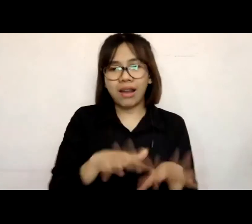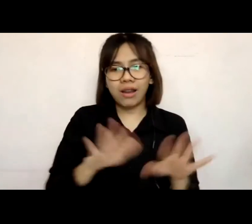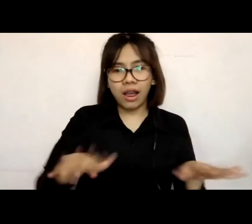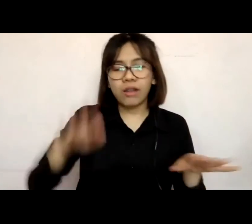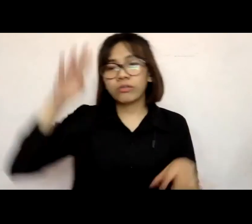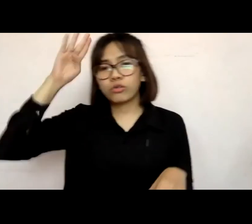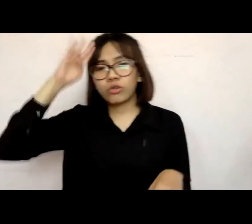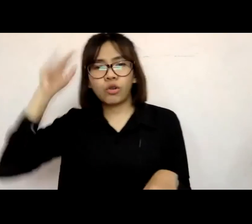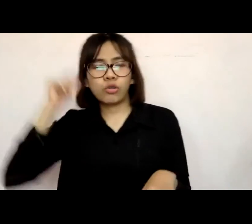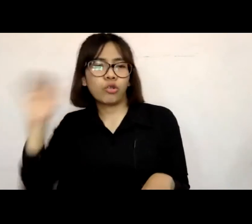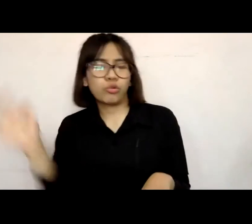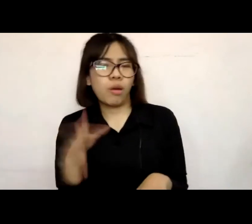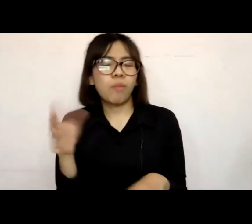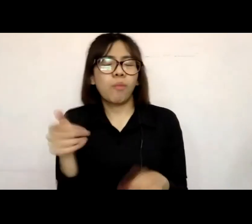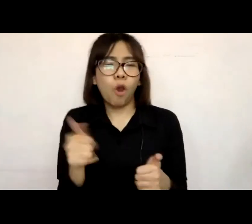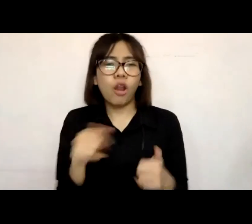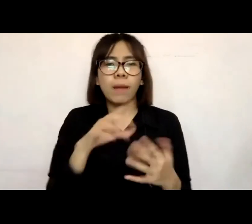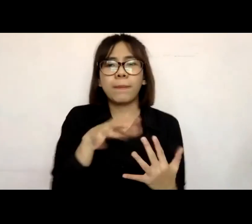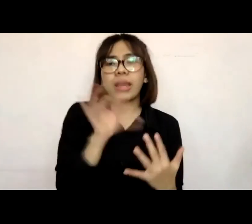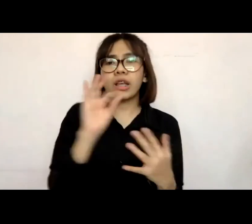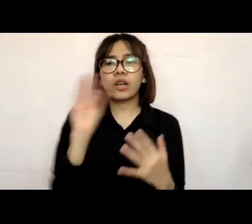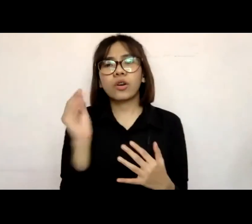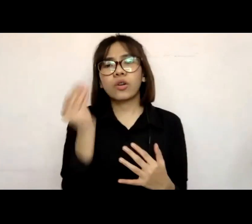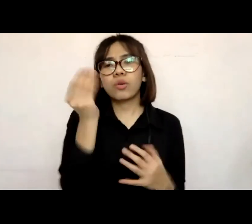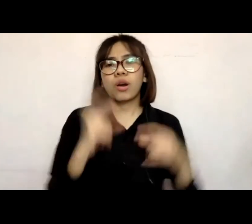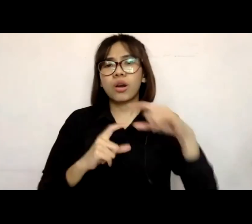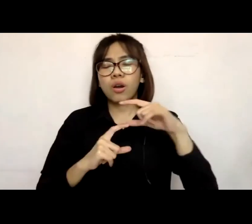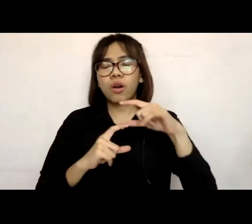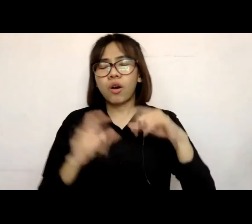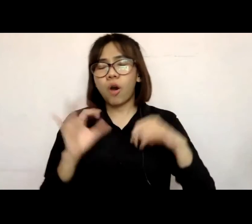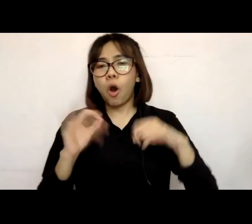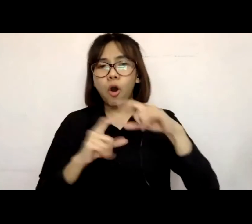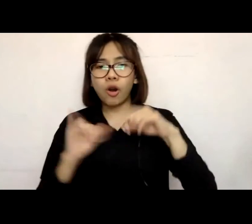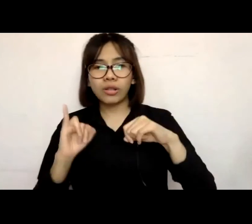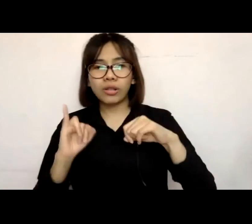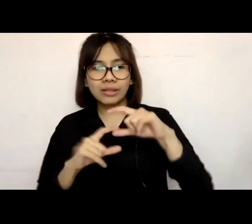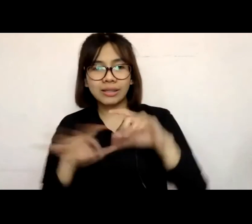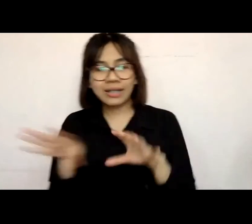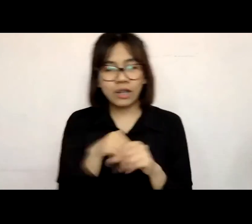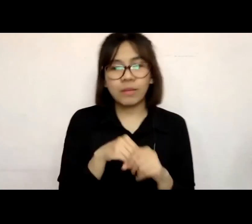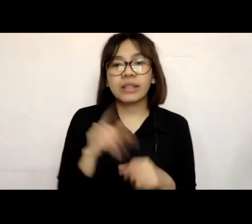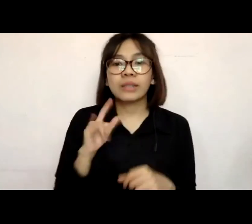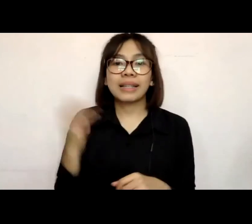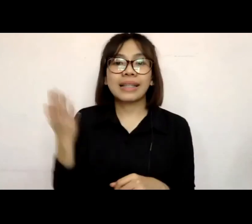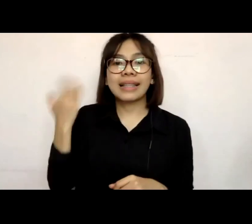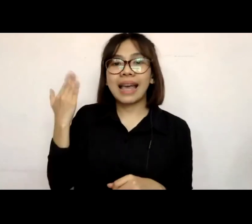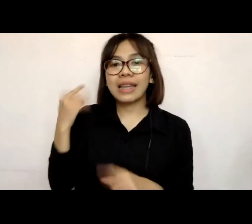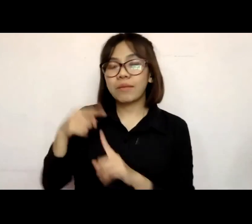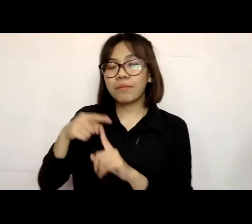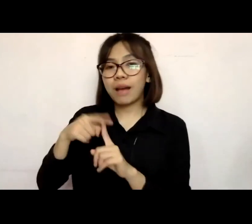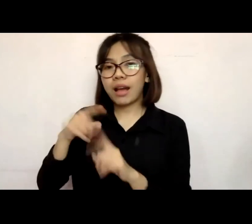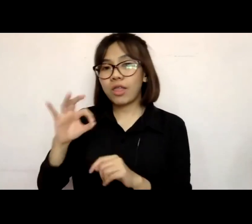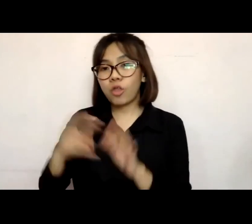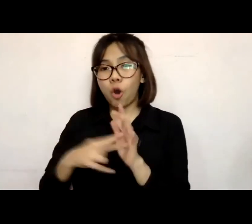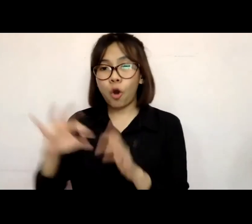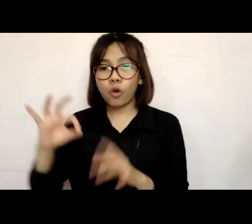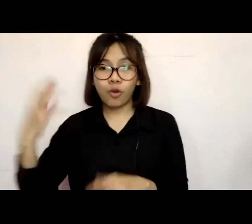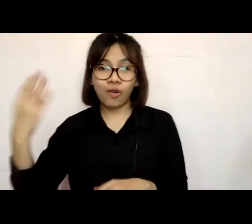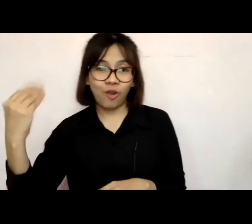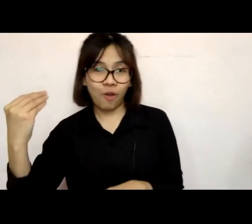tanpa ada sosialisasi yang baik kepada unsur yang ada di dalam lingkup pendidikan, baik itu tenaga pendidikan